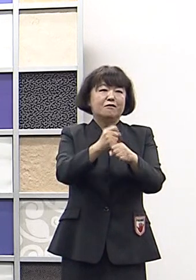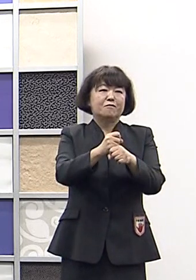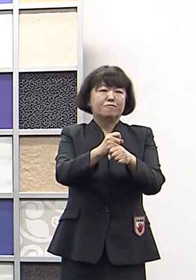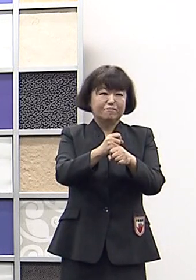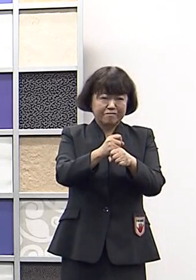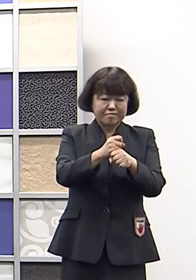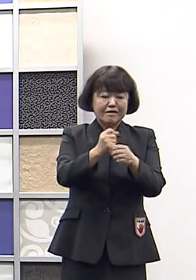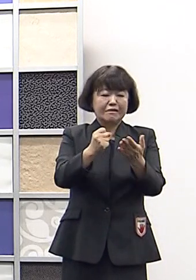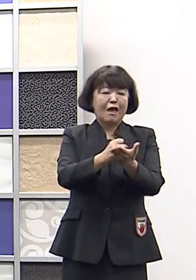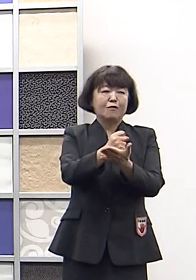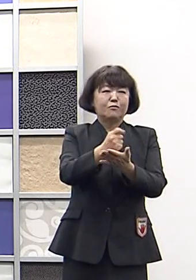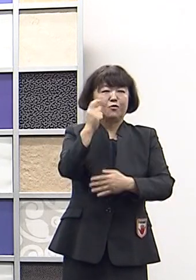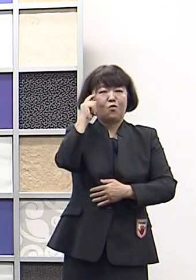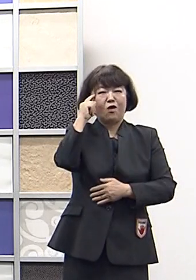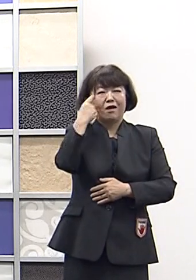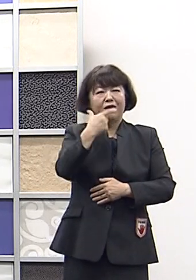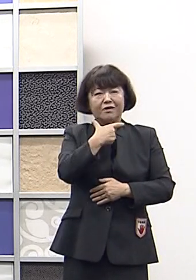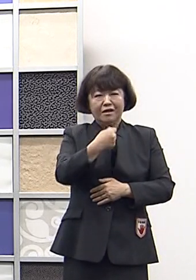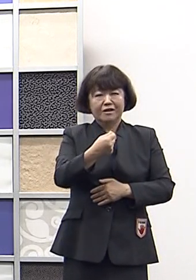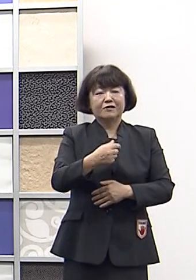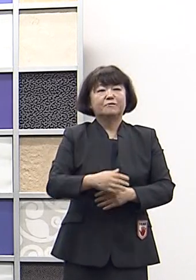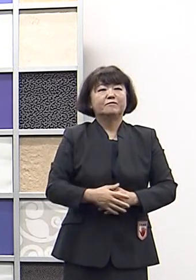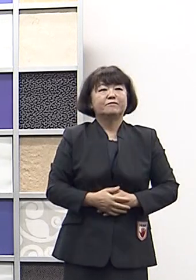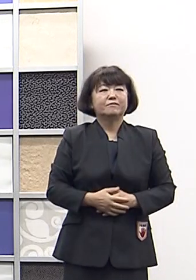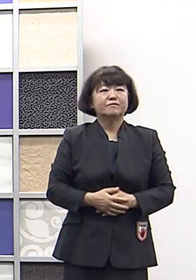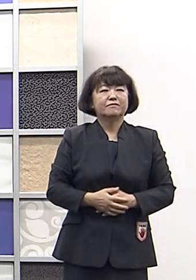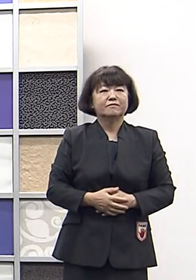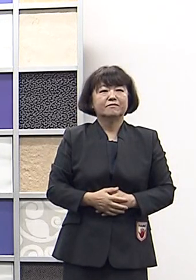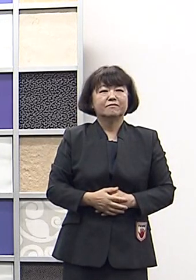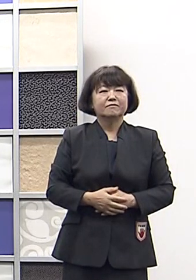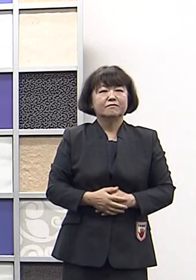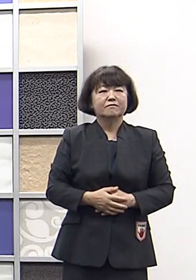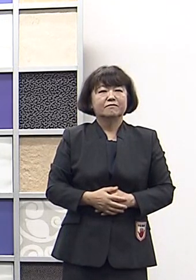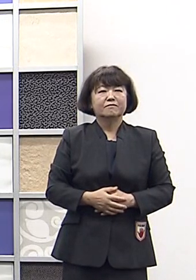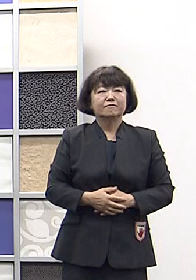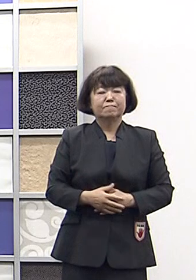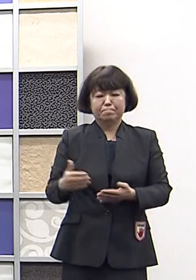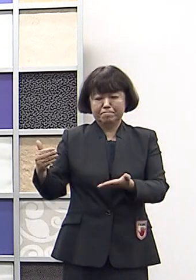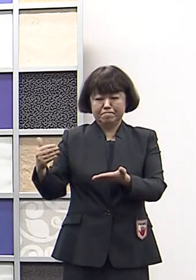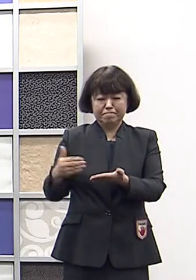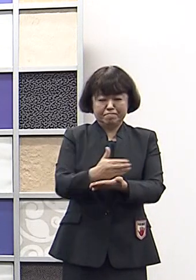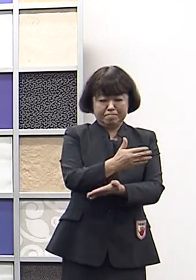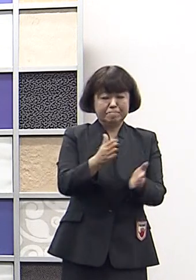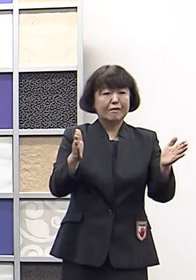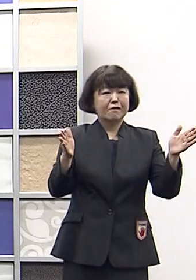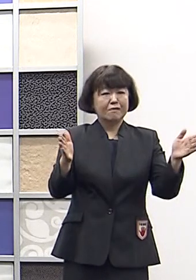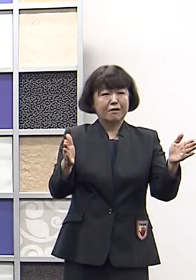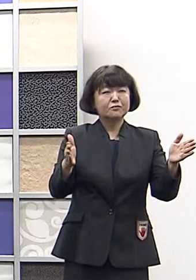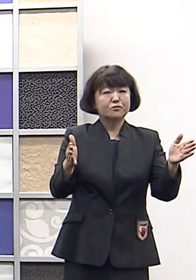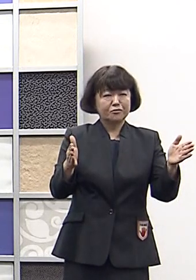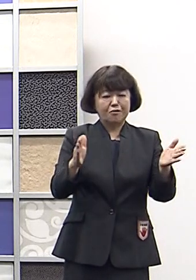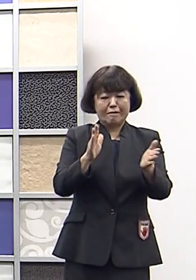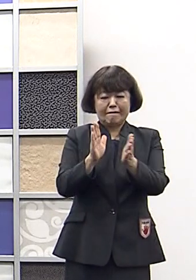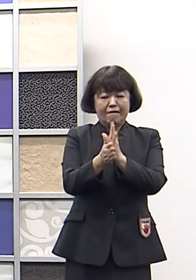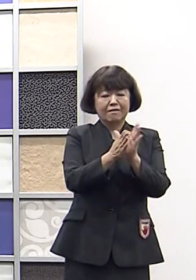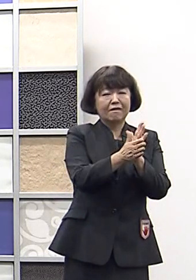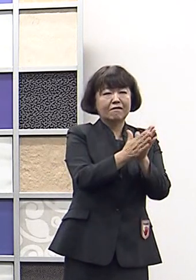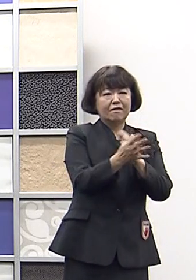上げた通りです。それから全線開通に関しましては4県の各知